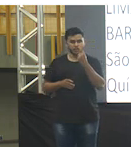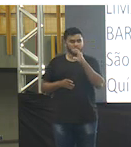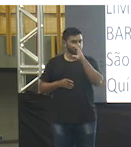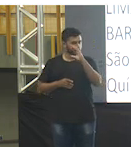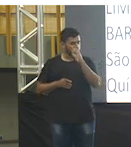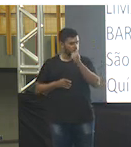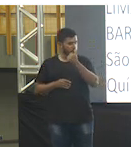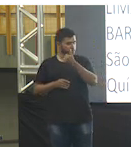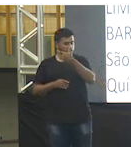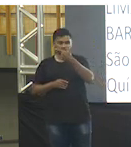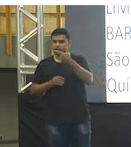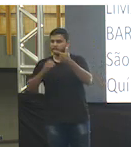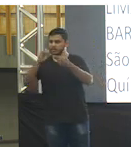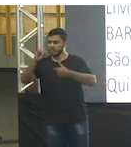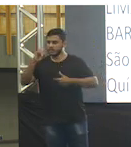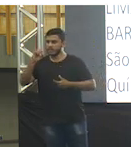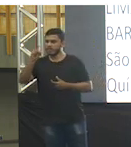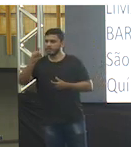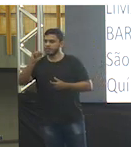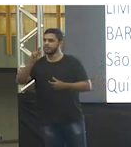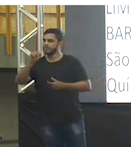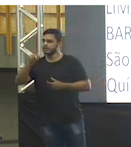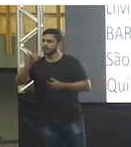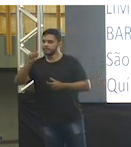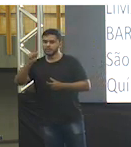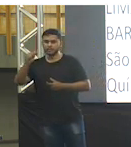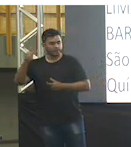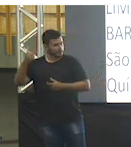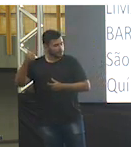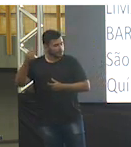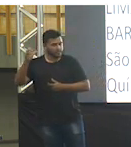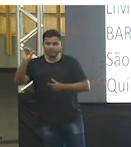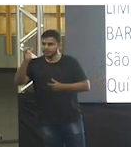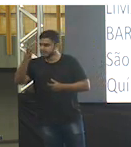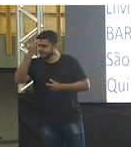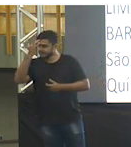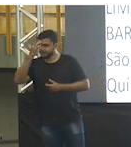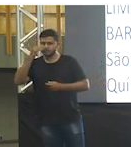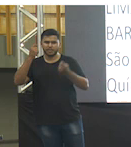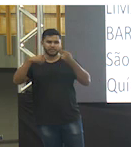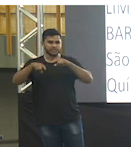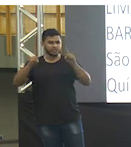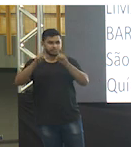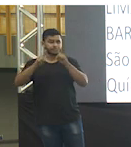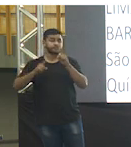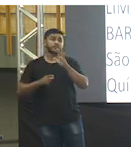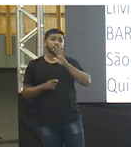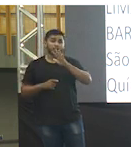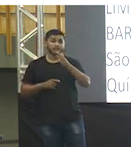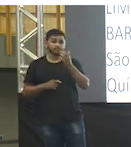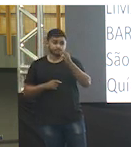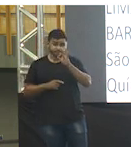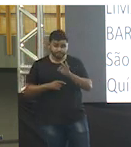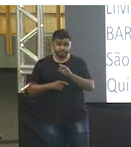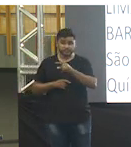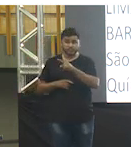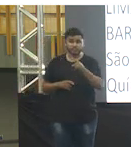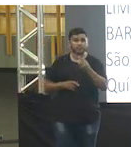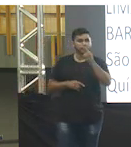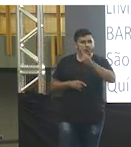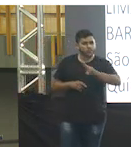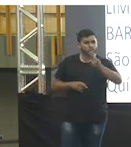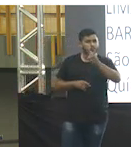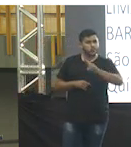16. Como eu disse para vocês, vocês não precisam decorar essas massas. Só que assim, tenham certeza, vocês utilizam